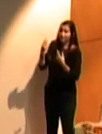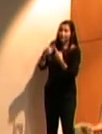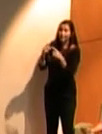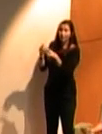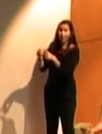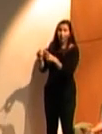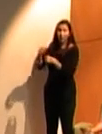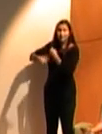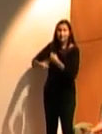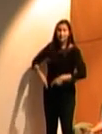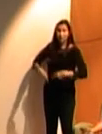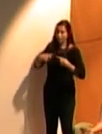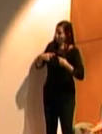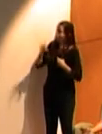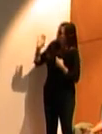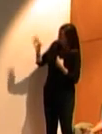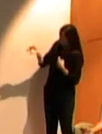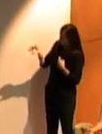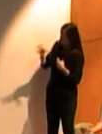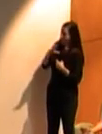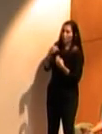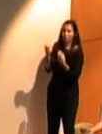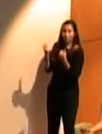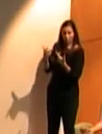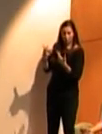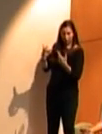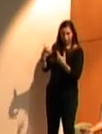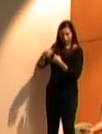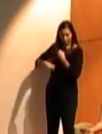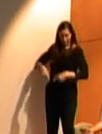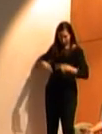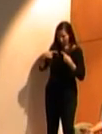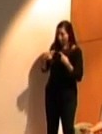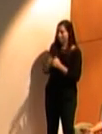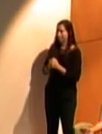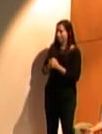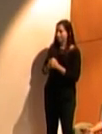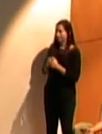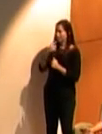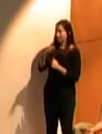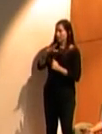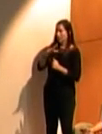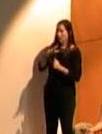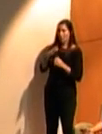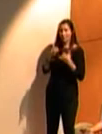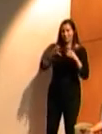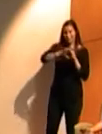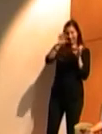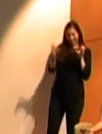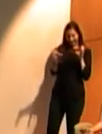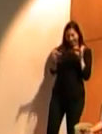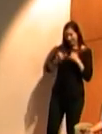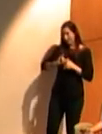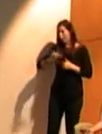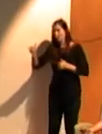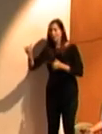on a eu différents types d'ateliers en déambulation. Donc on a eu des déambulations sur un parcours entre la médiathèque de Toulouse et le quai